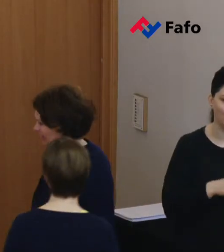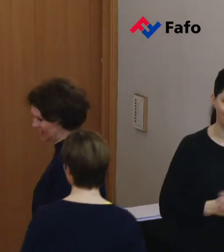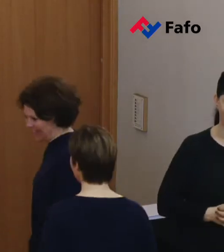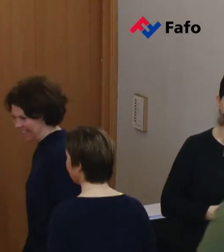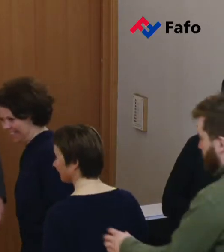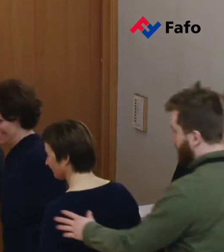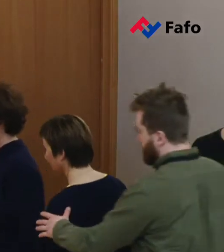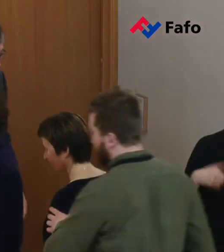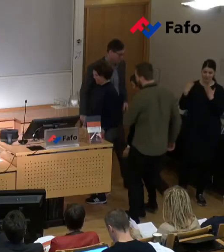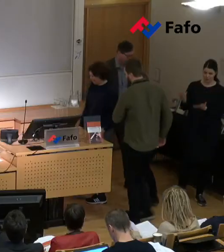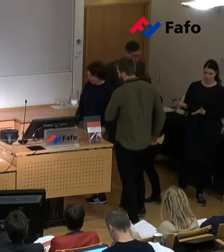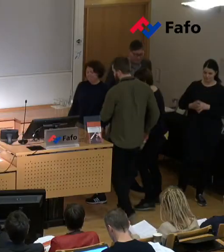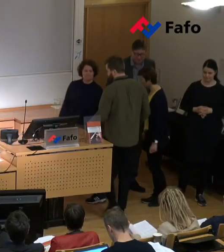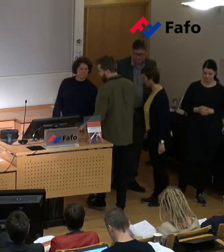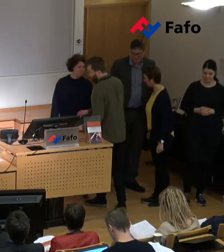god.